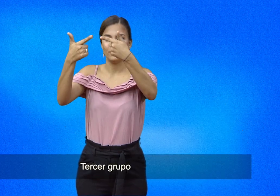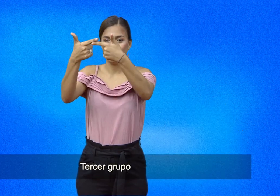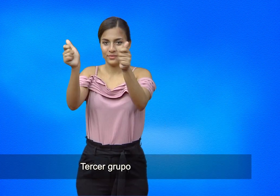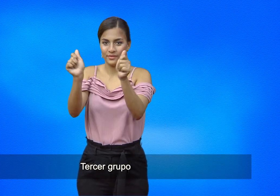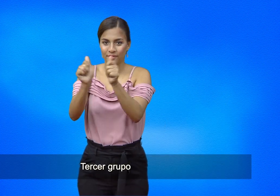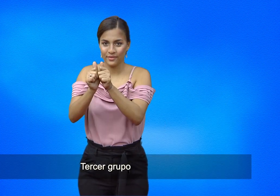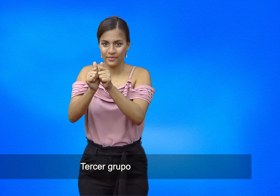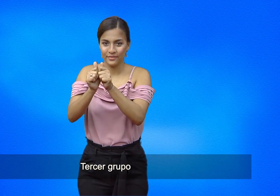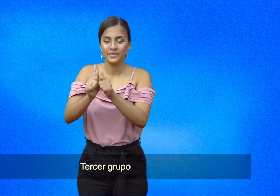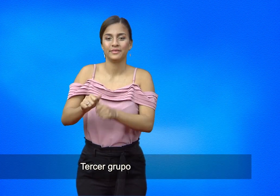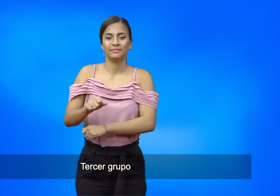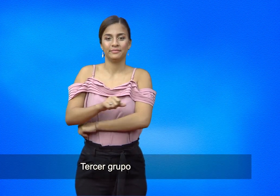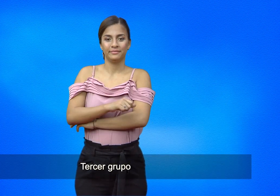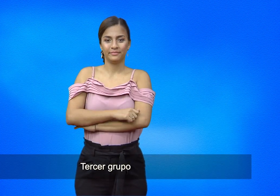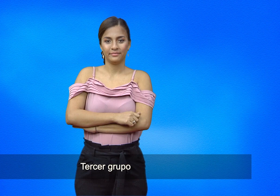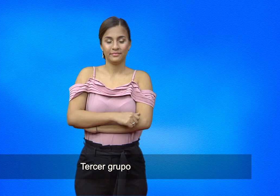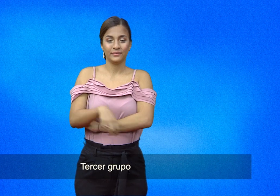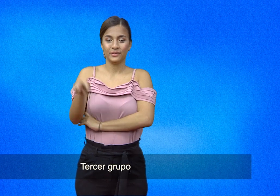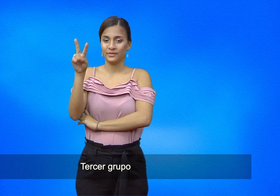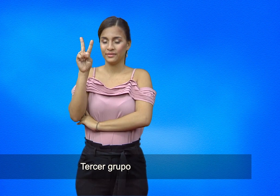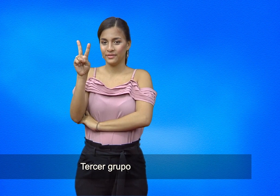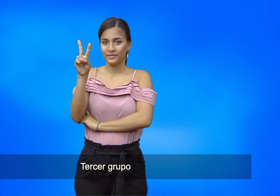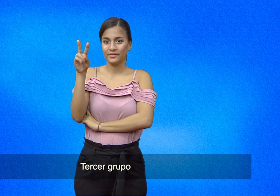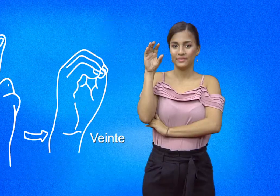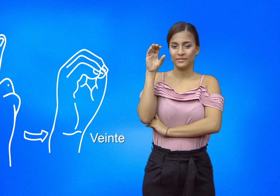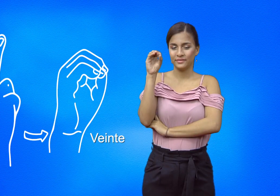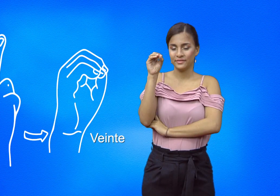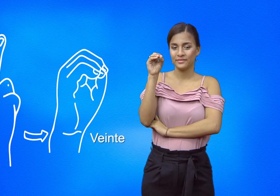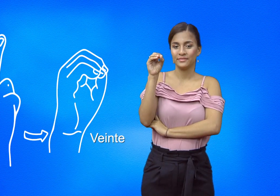desde el grupo 20